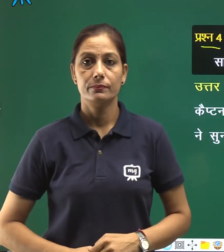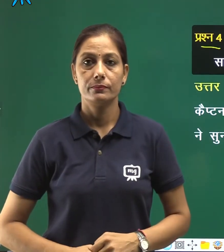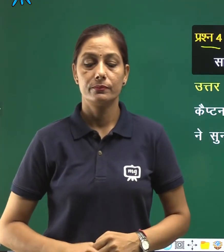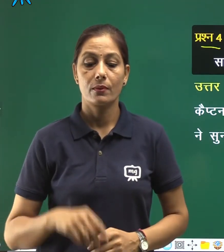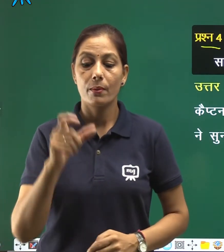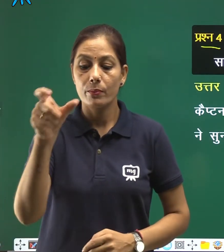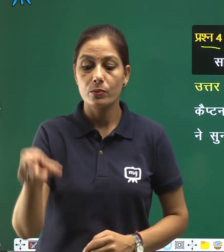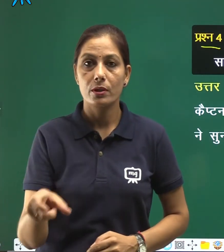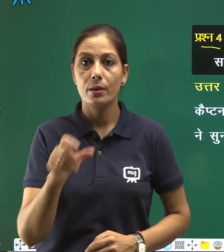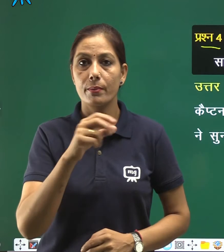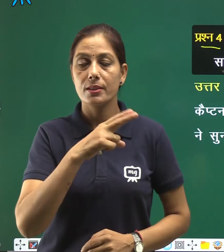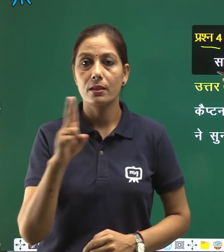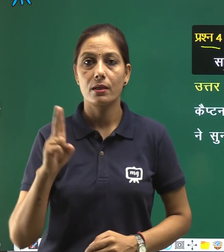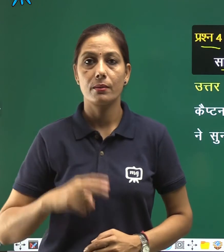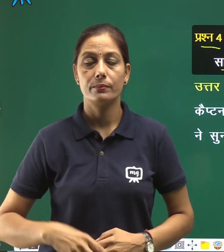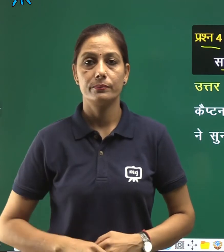हवलदार साहब को